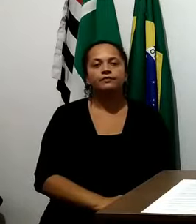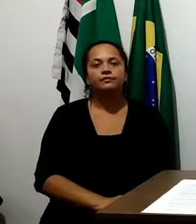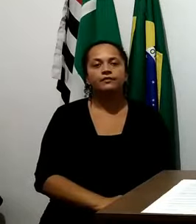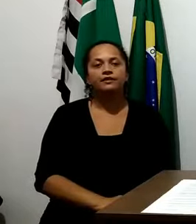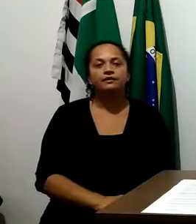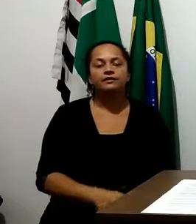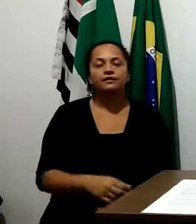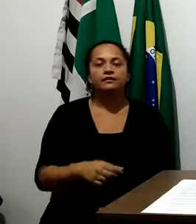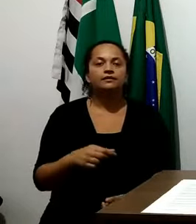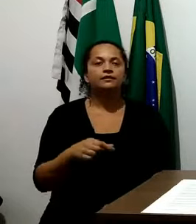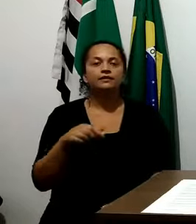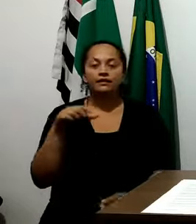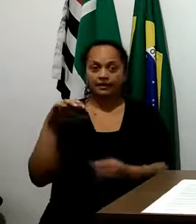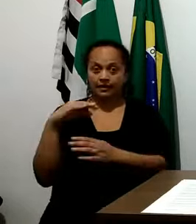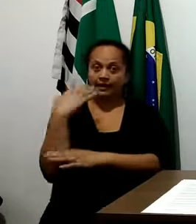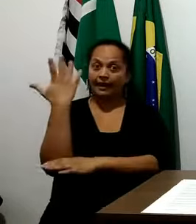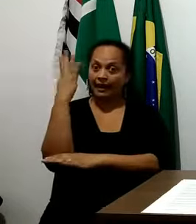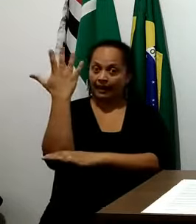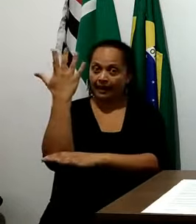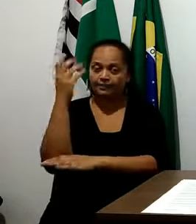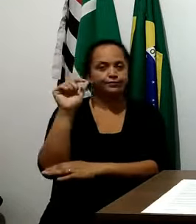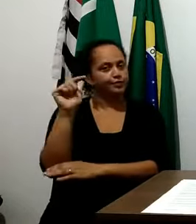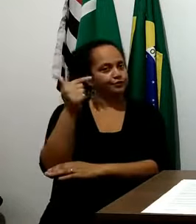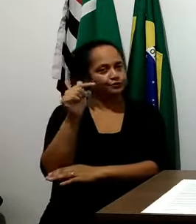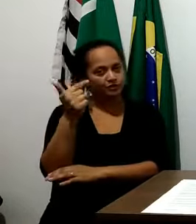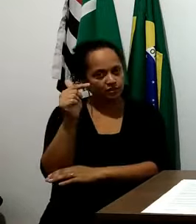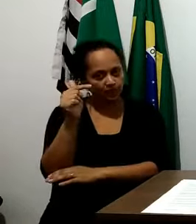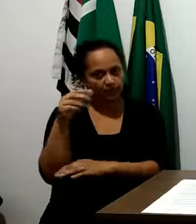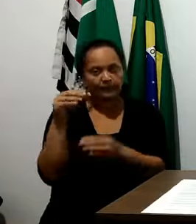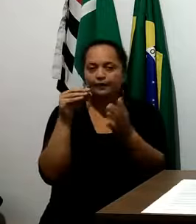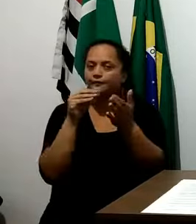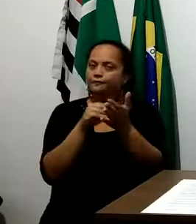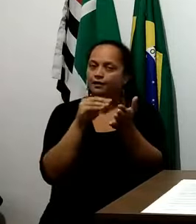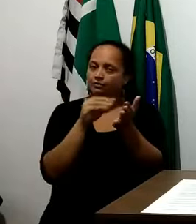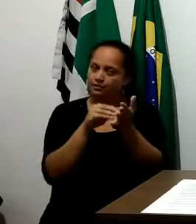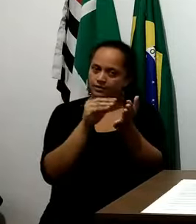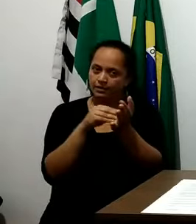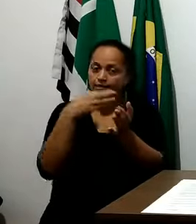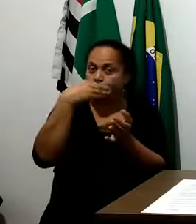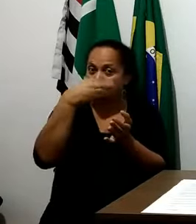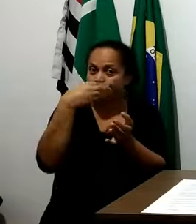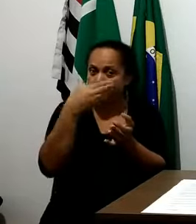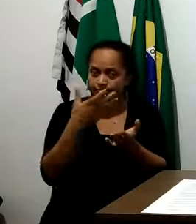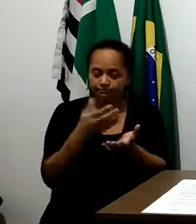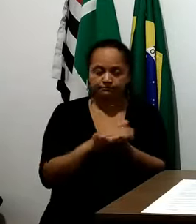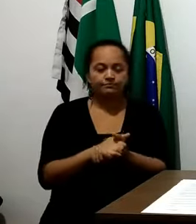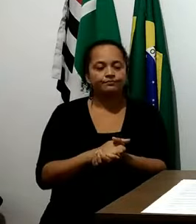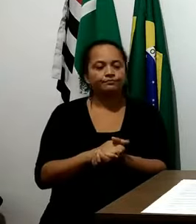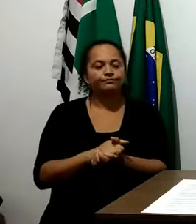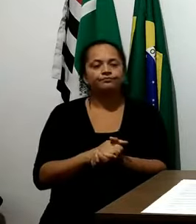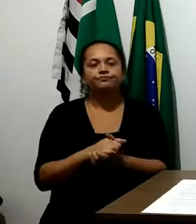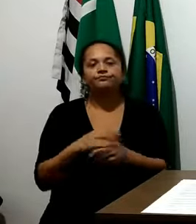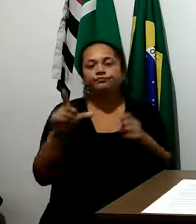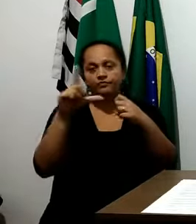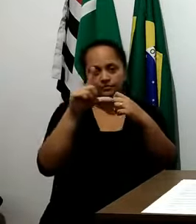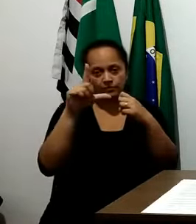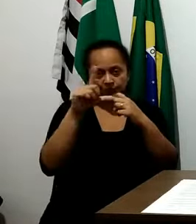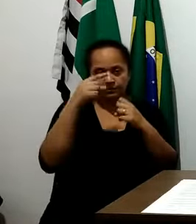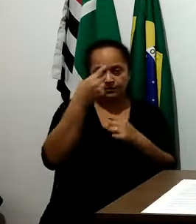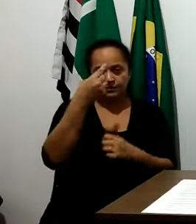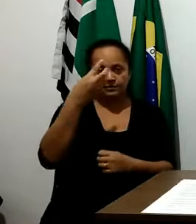produzindo ou não frutos. Nesse caso de Lucas, capítulo 13, nós vemos no versículo 7 que o